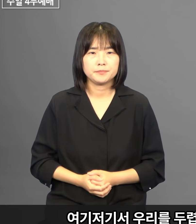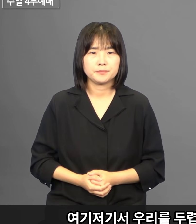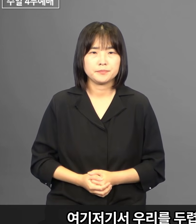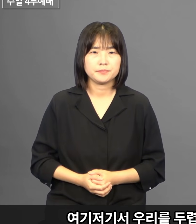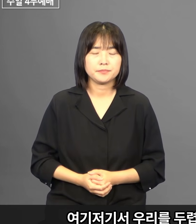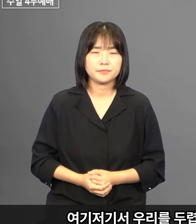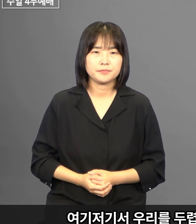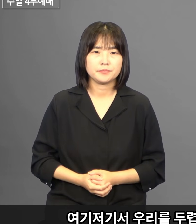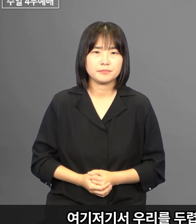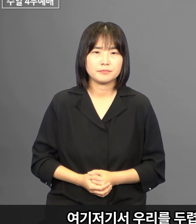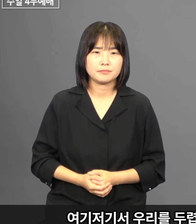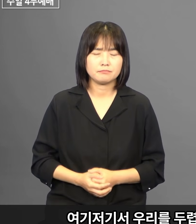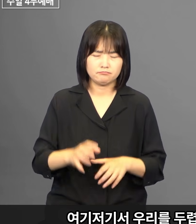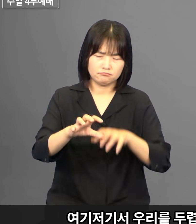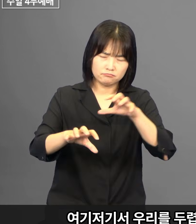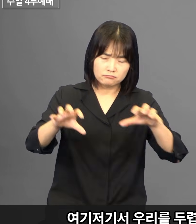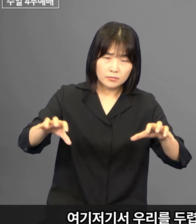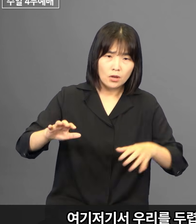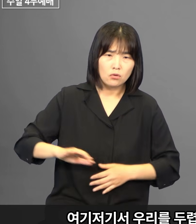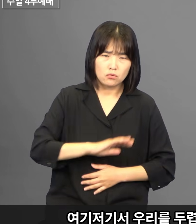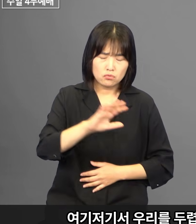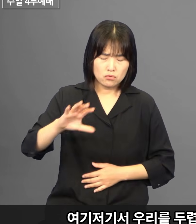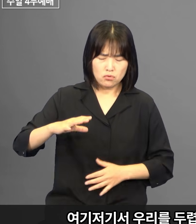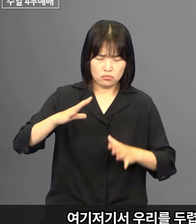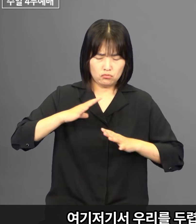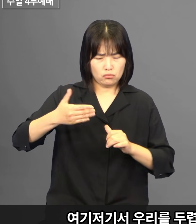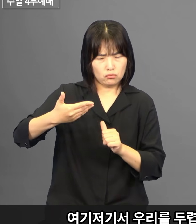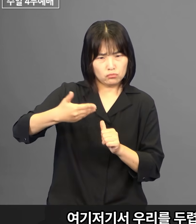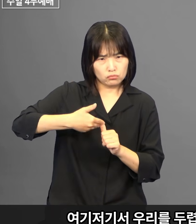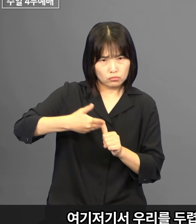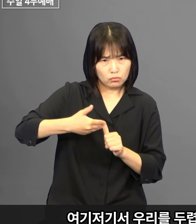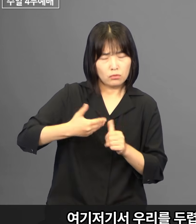여기저기서 우리를 두렵게 하는 일들이 많이 일어납니다.